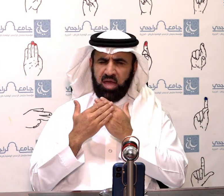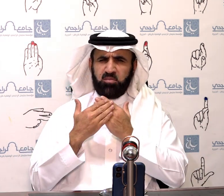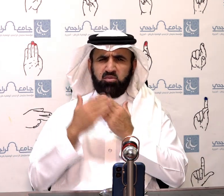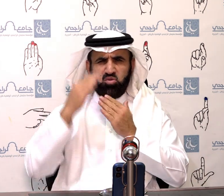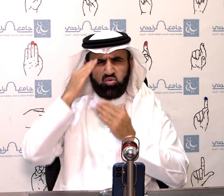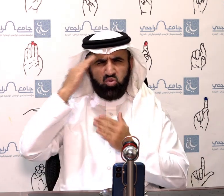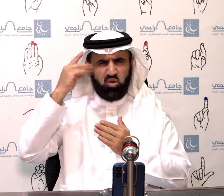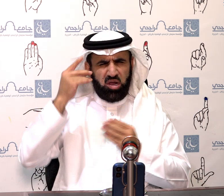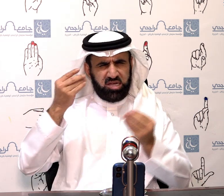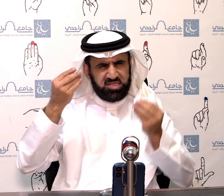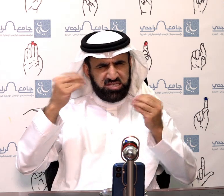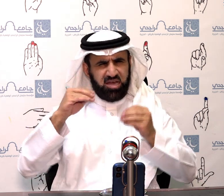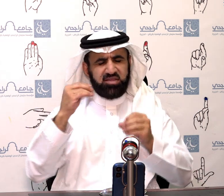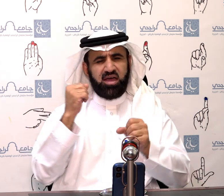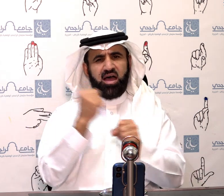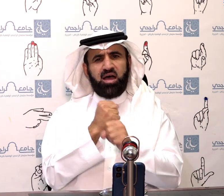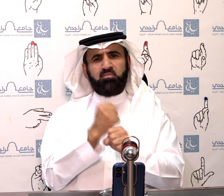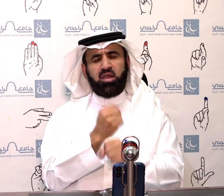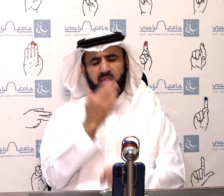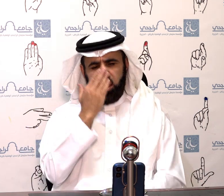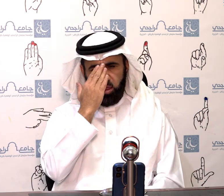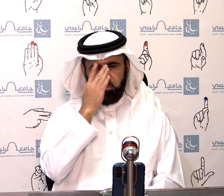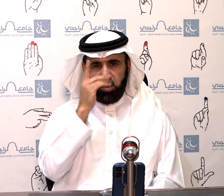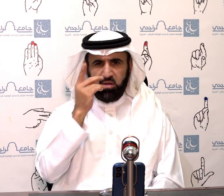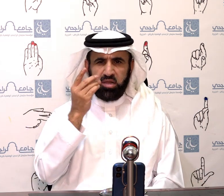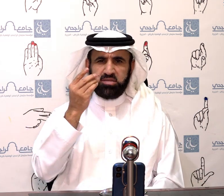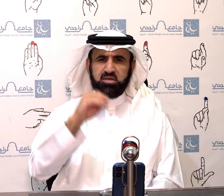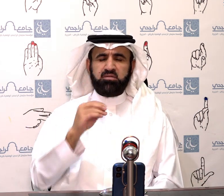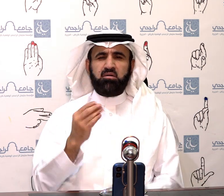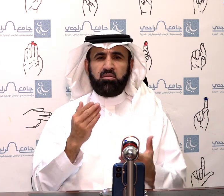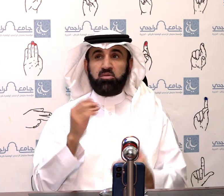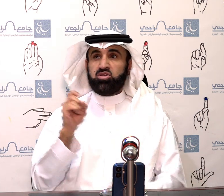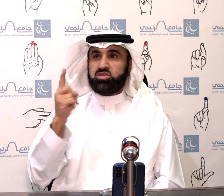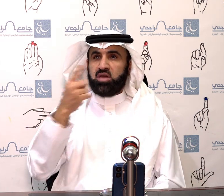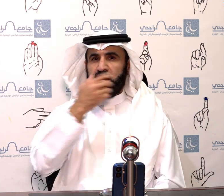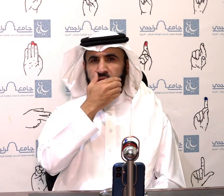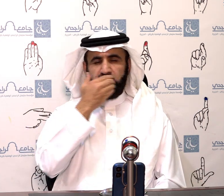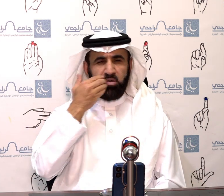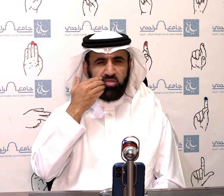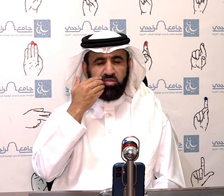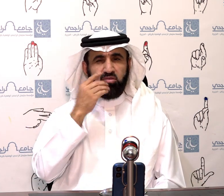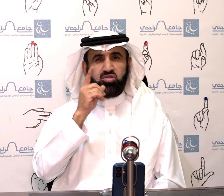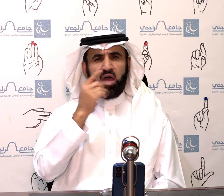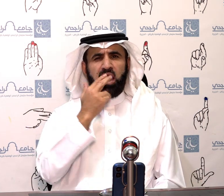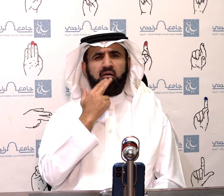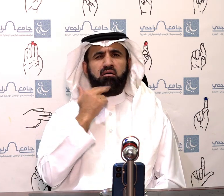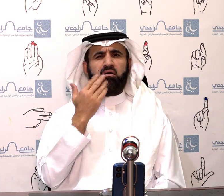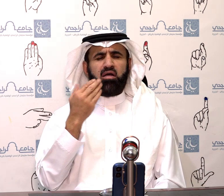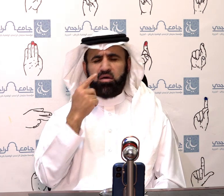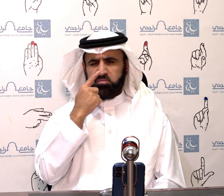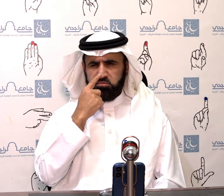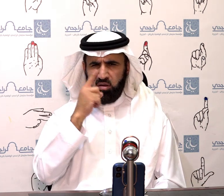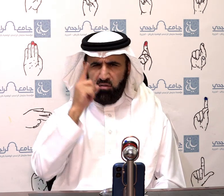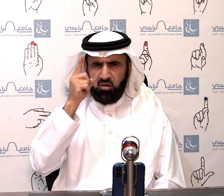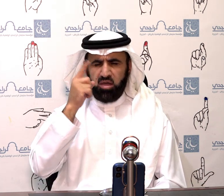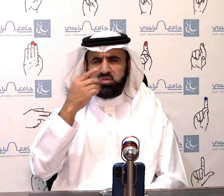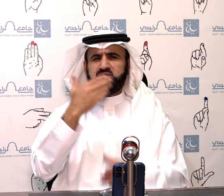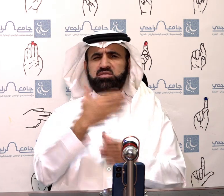وحسن عبادتك. اللهم اجعل رمضان عونا لنا على طاعتك، وسببا لمغفرتك